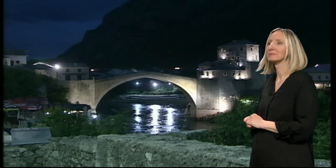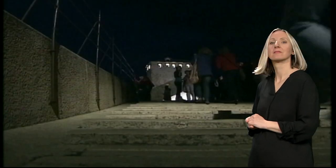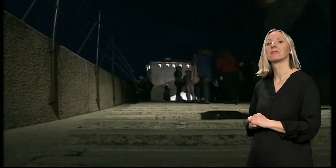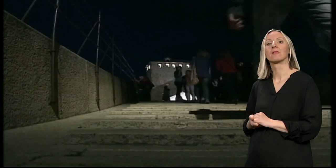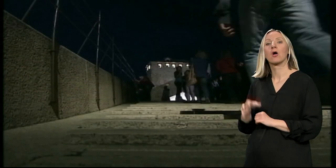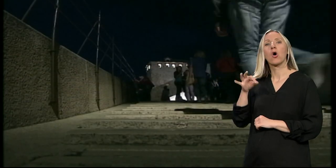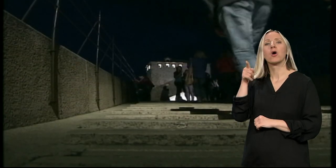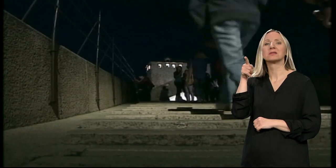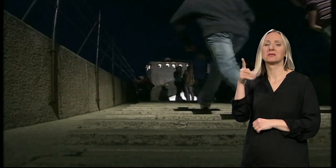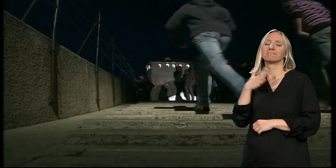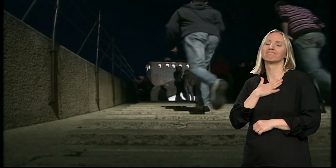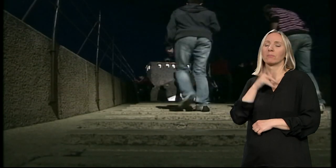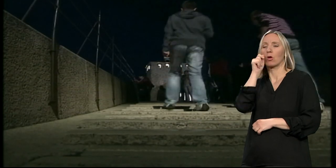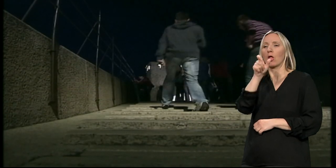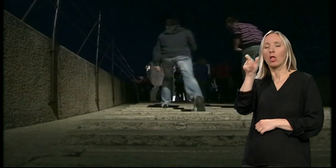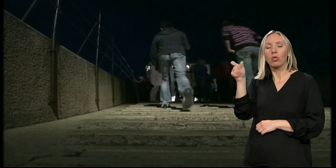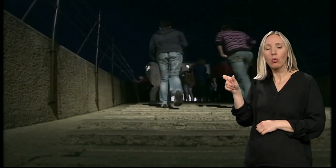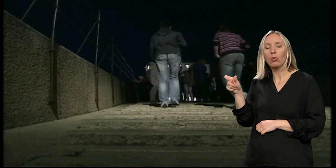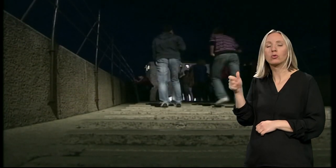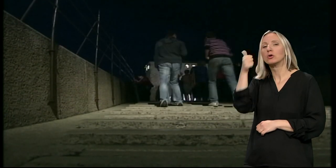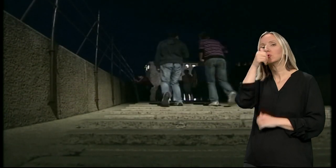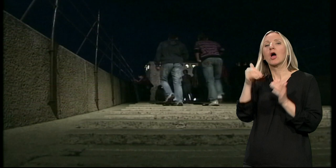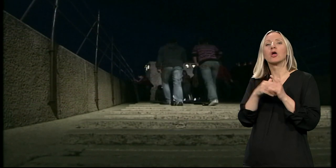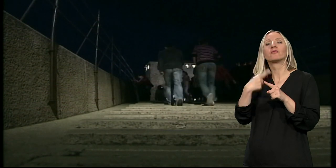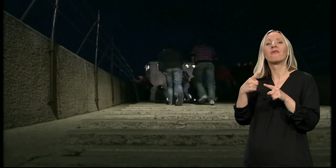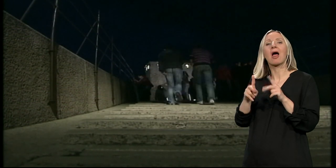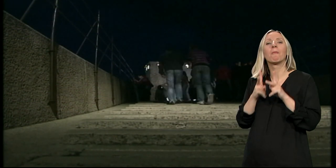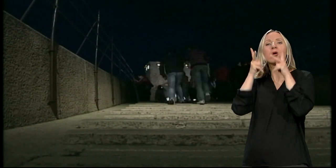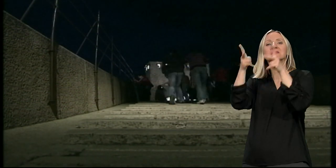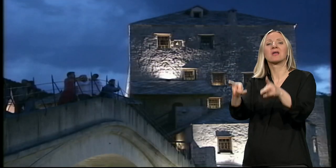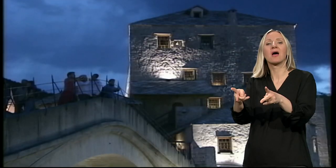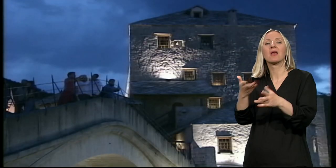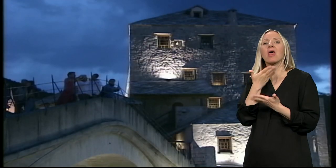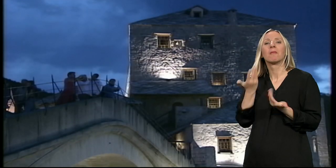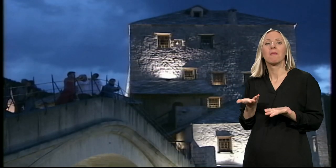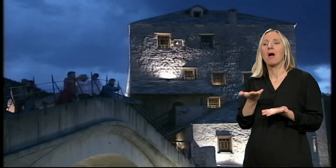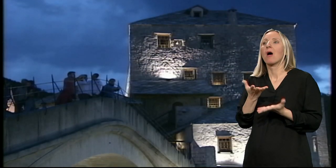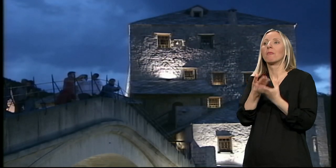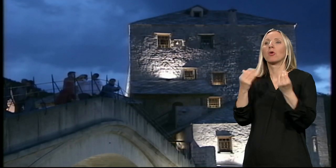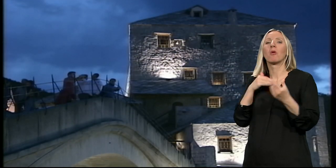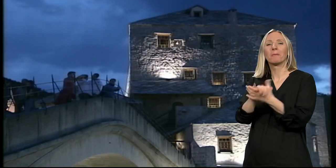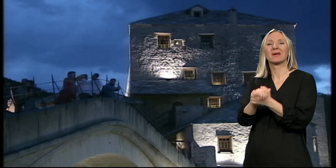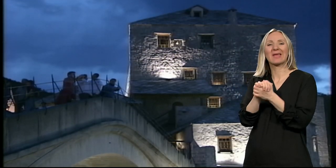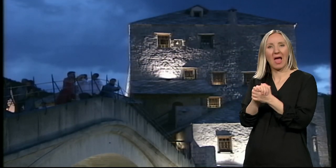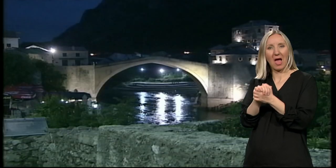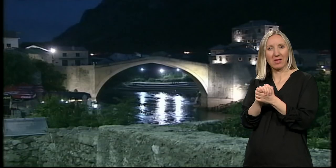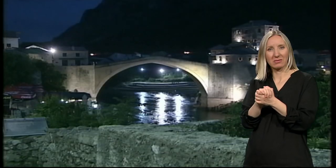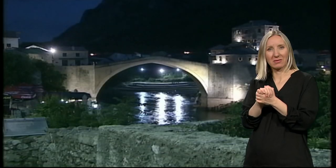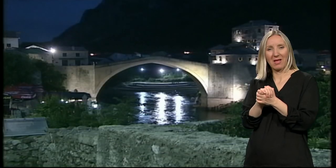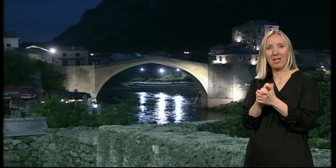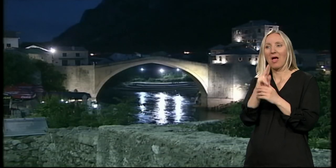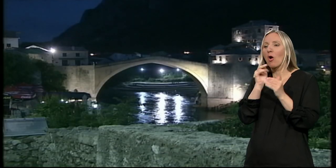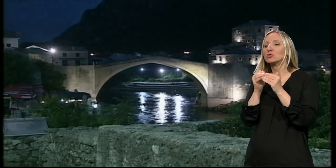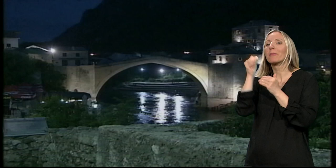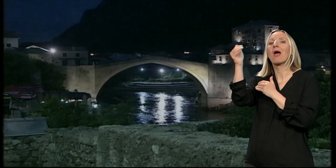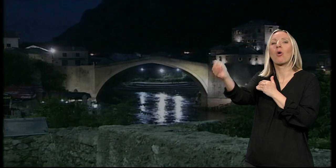Osim vama, dragih ljudi, čega više nema u Mostaru? Nema mnogih mojih prijatelja koji su, što bi ja rekao, na drugoj obali.